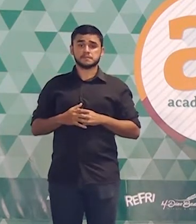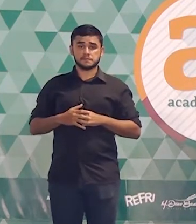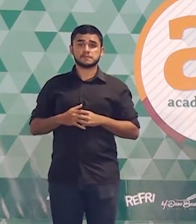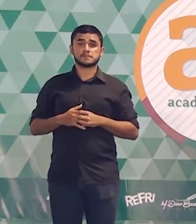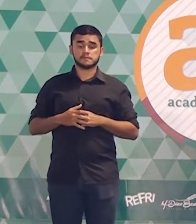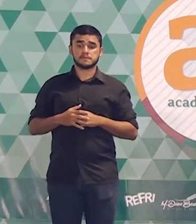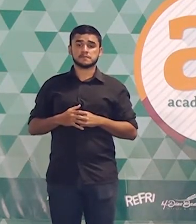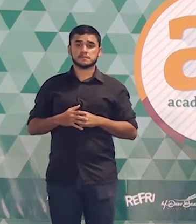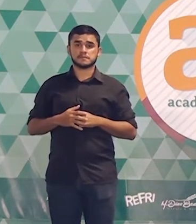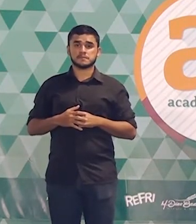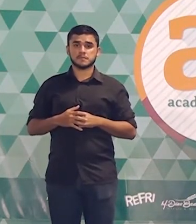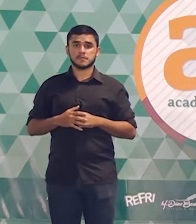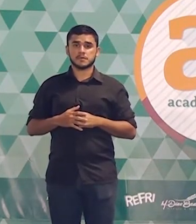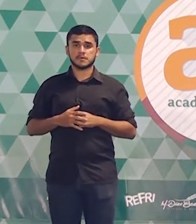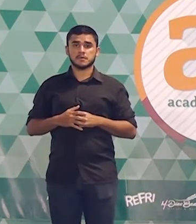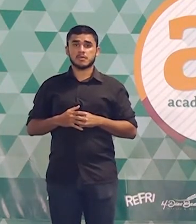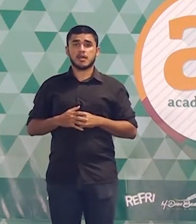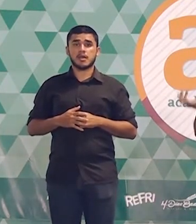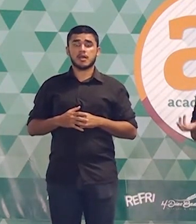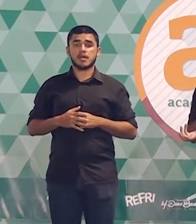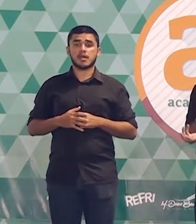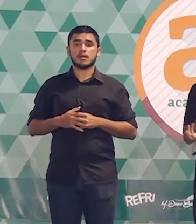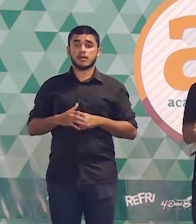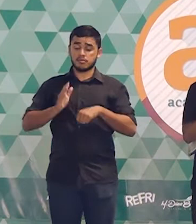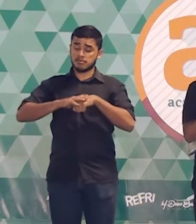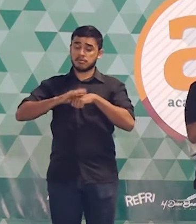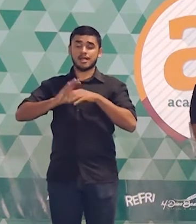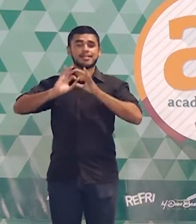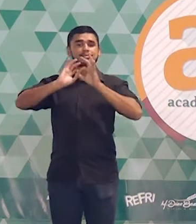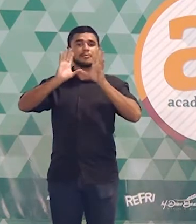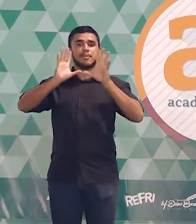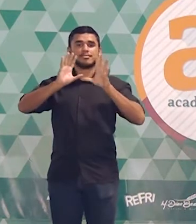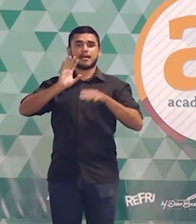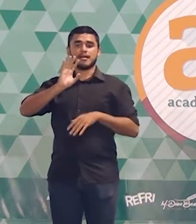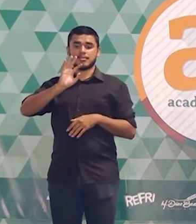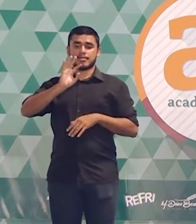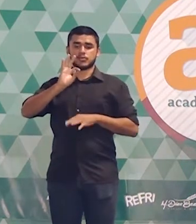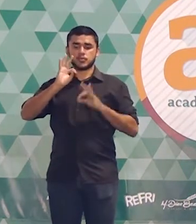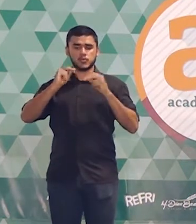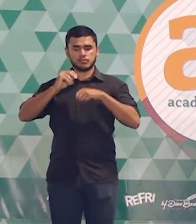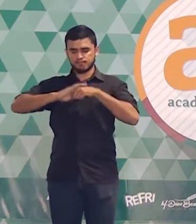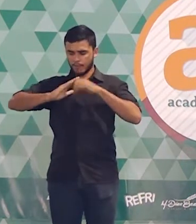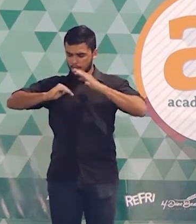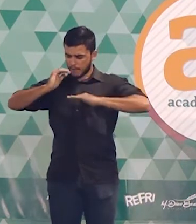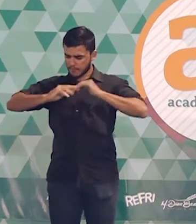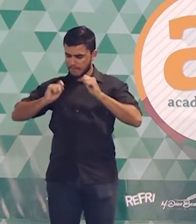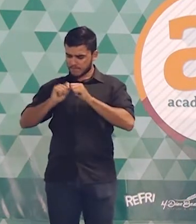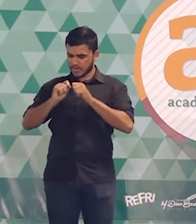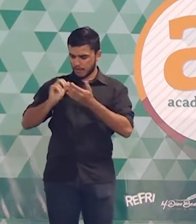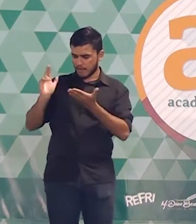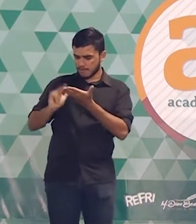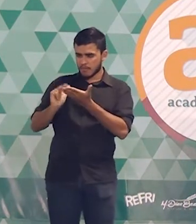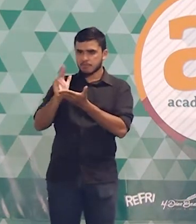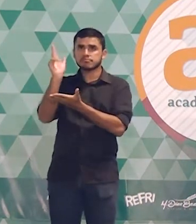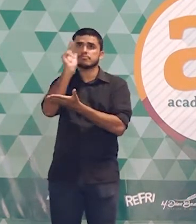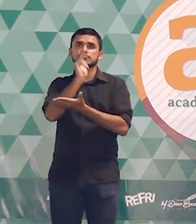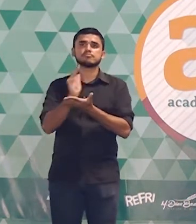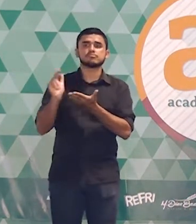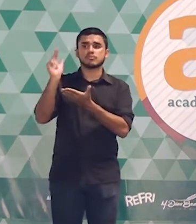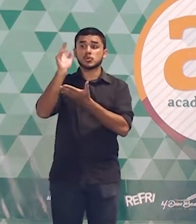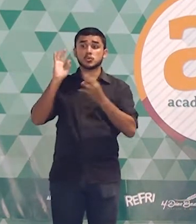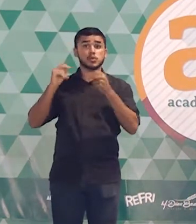conveniente. Isso é liberdade técnica, liberdade temática. Compreende isso ou